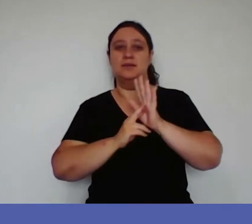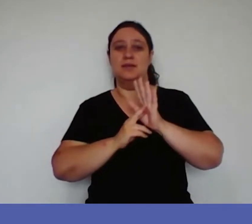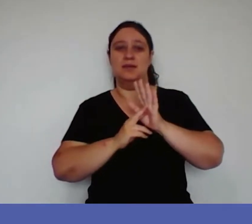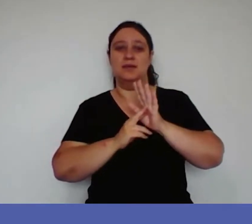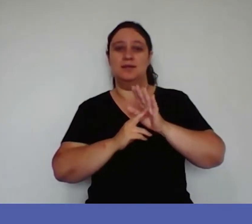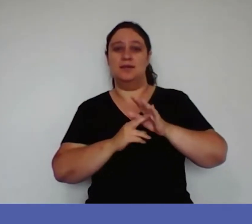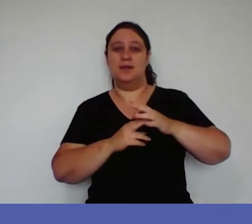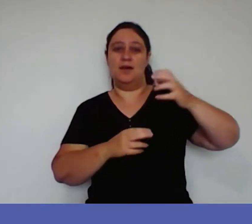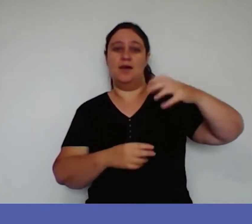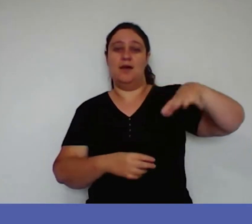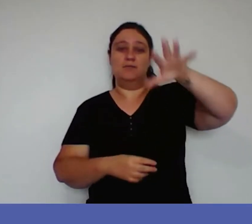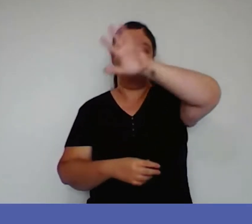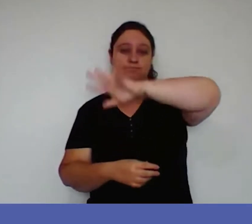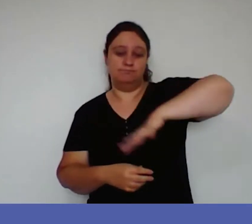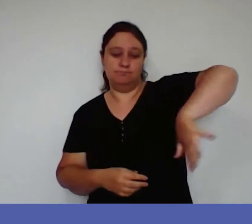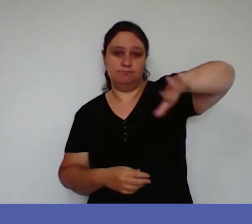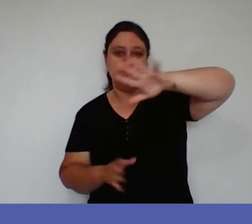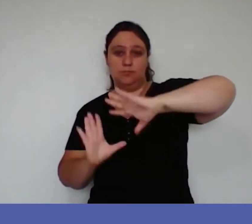por Satanás,